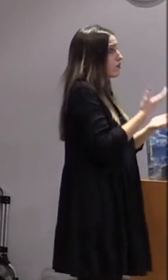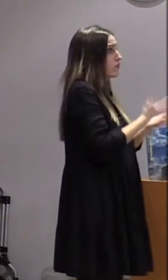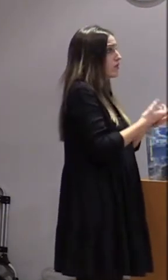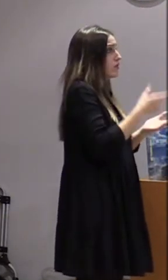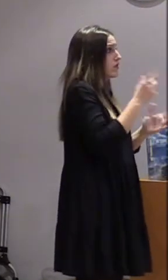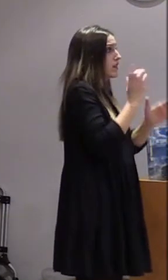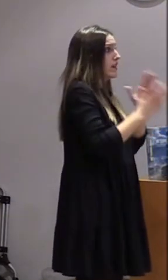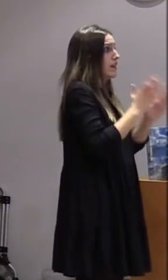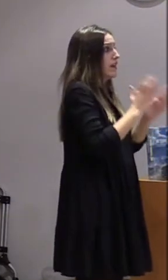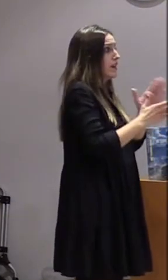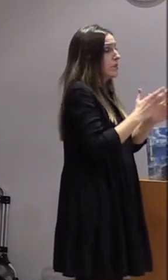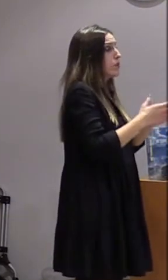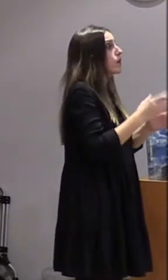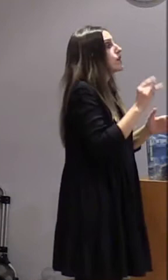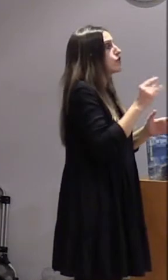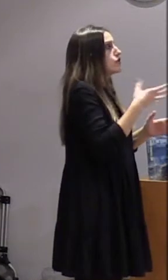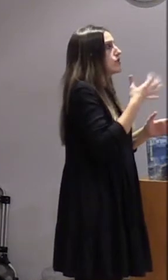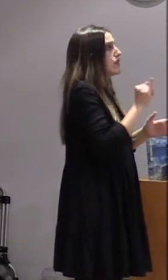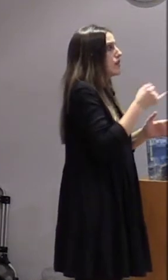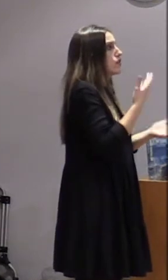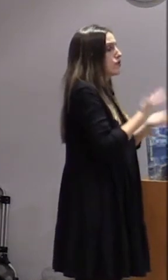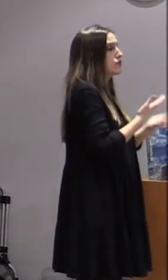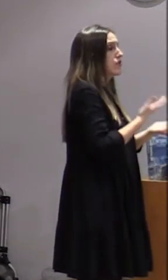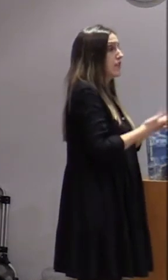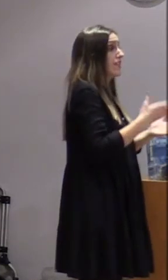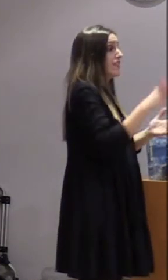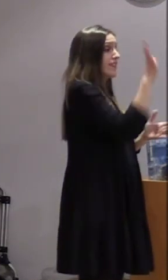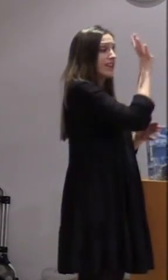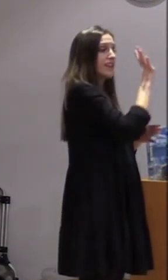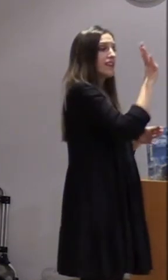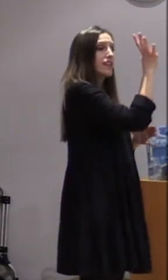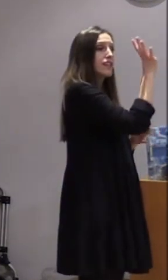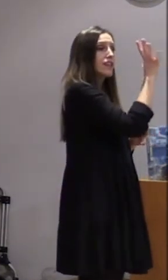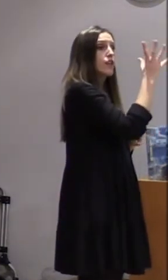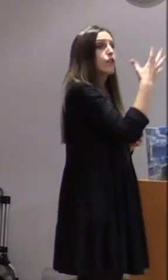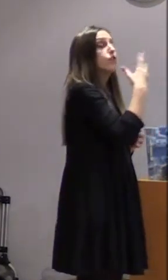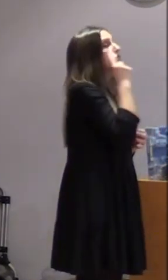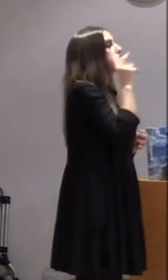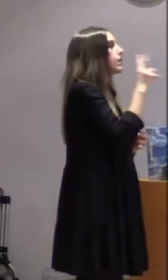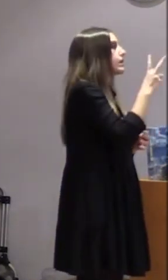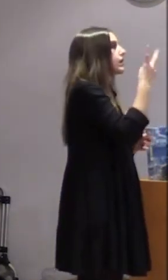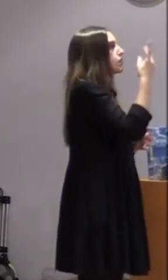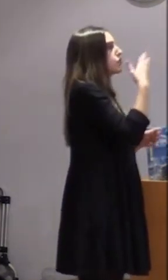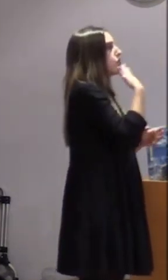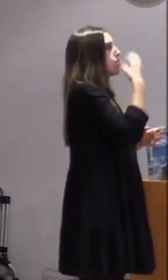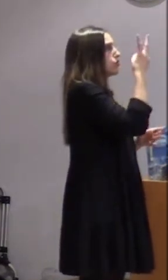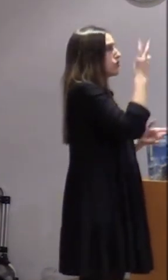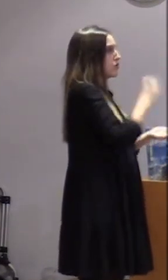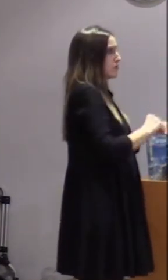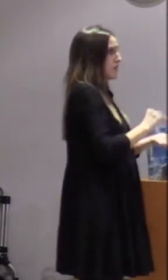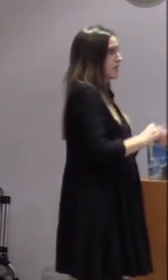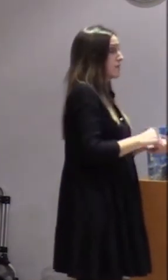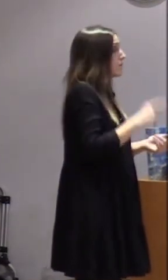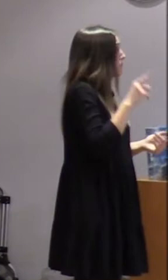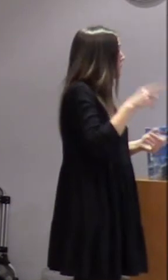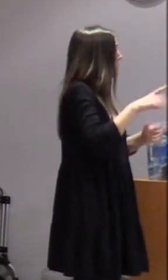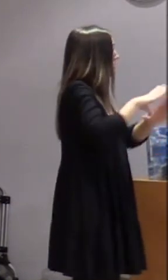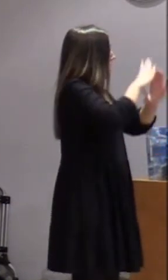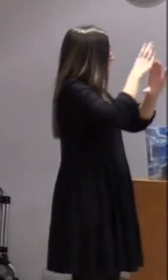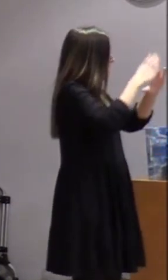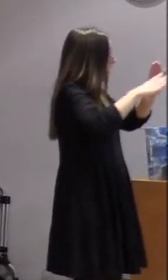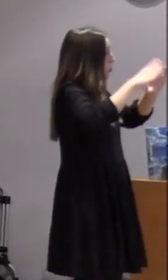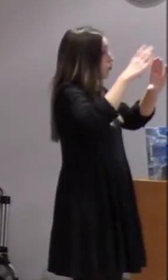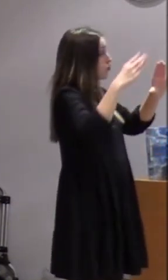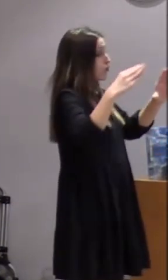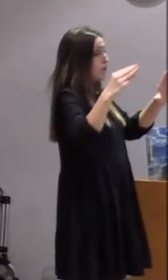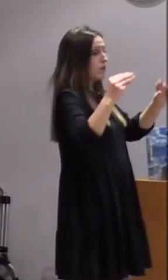hay constancia de que en los cielos de Horus se llegan a ver nubes nacaradas al menos un par de veces. Esa ondulación del grito de